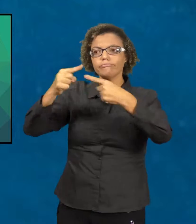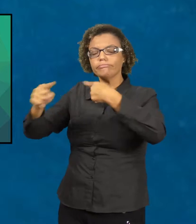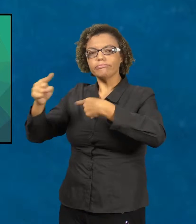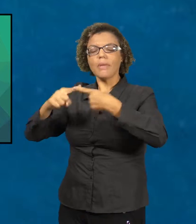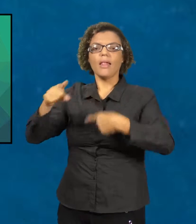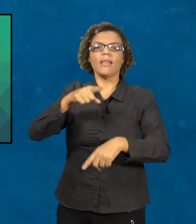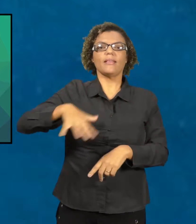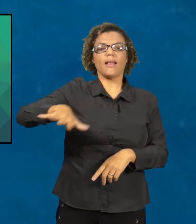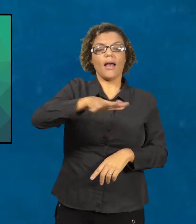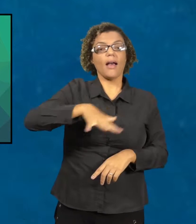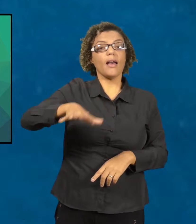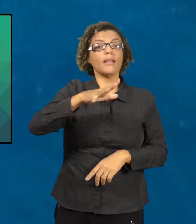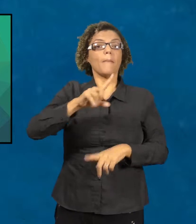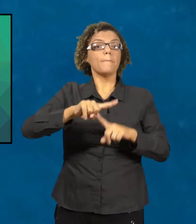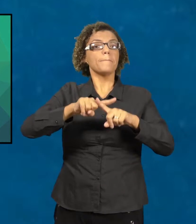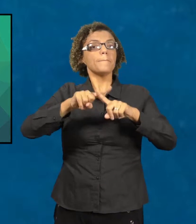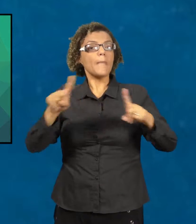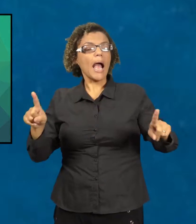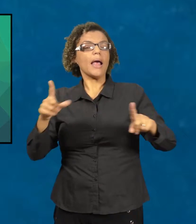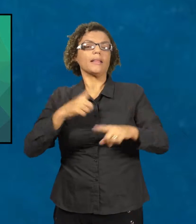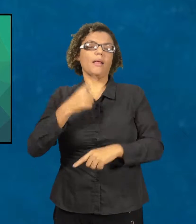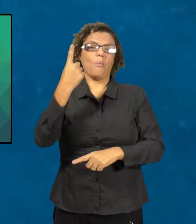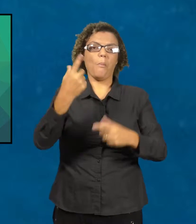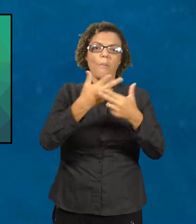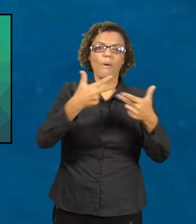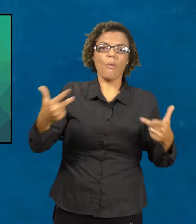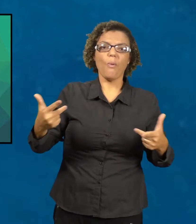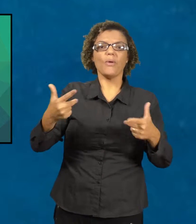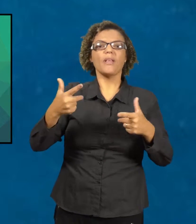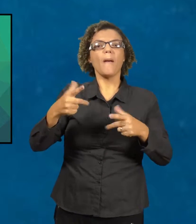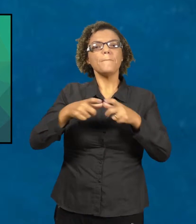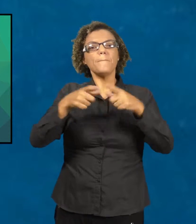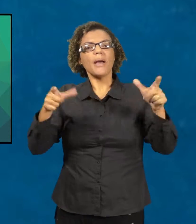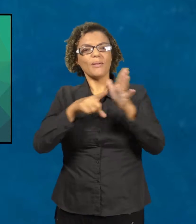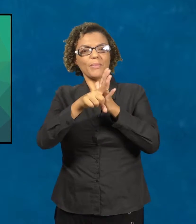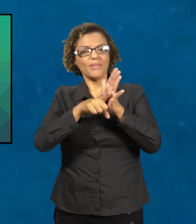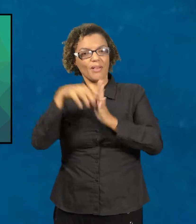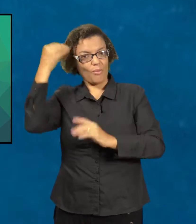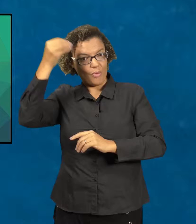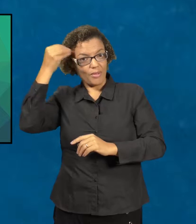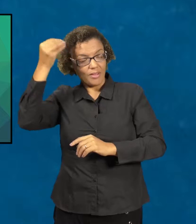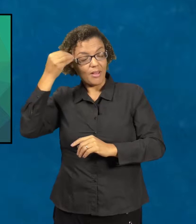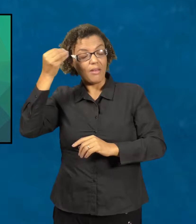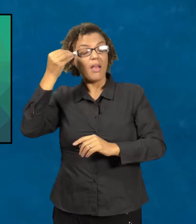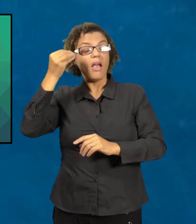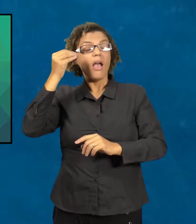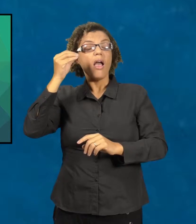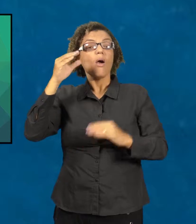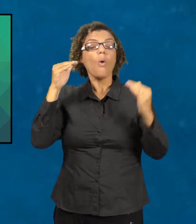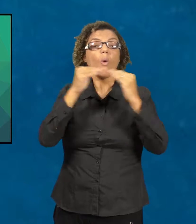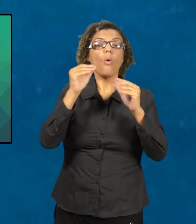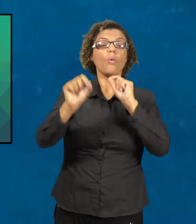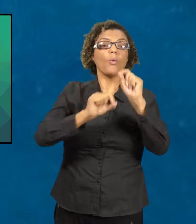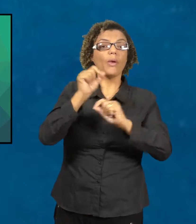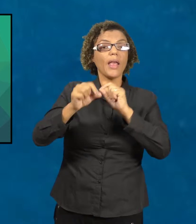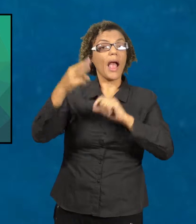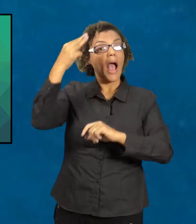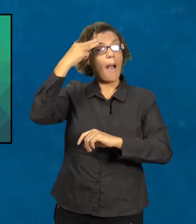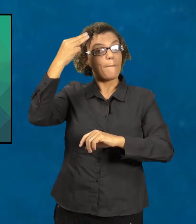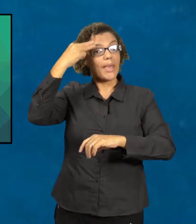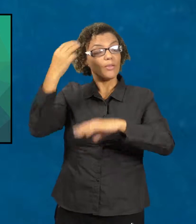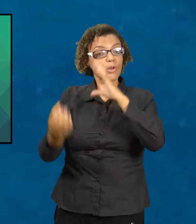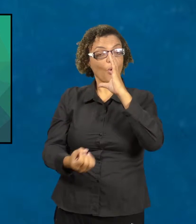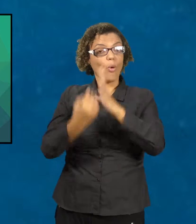poucos consensos entre os cognitivistas é que a mente constrói representações do mundo. Mas temos dois problemas.